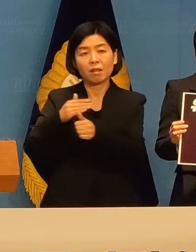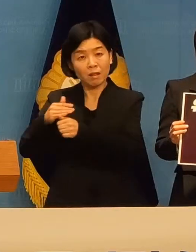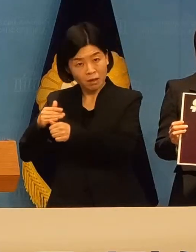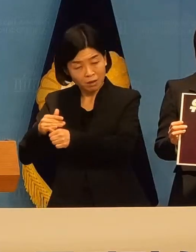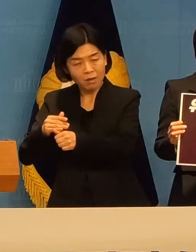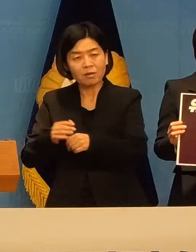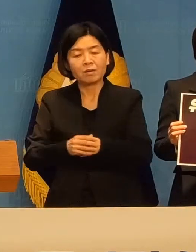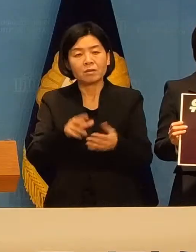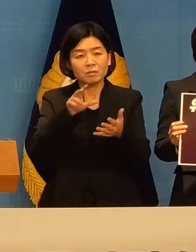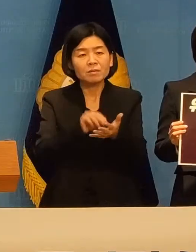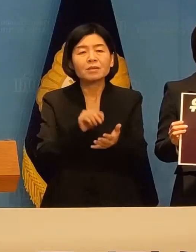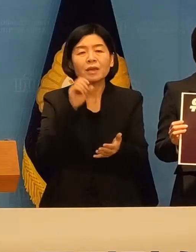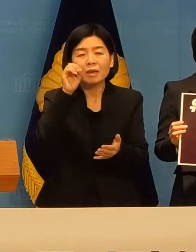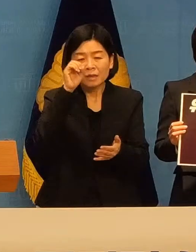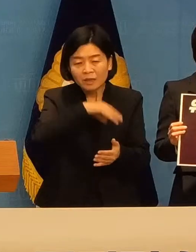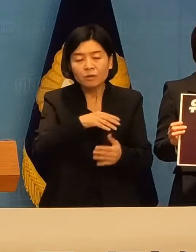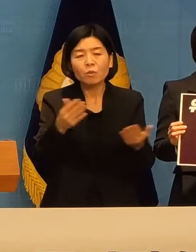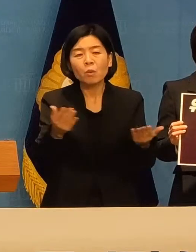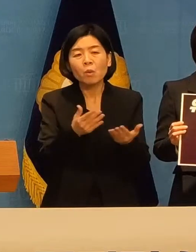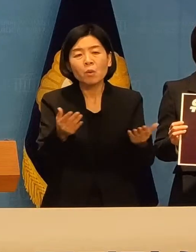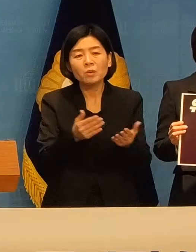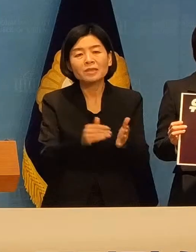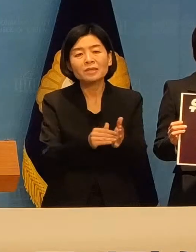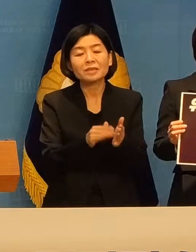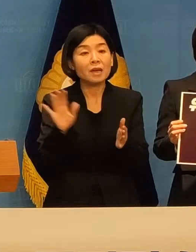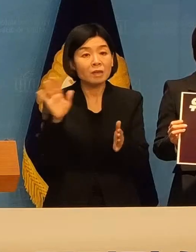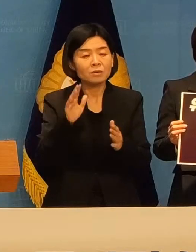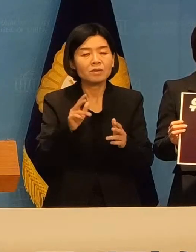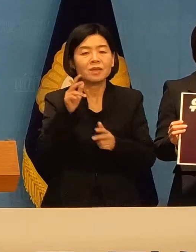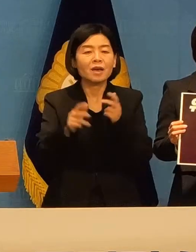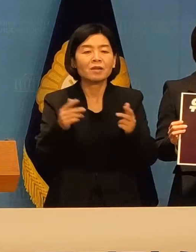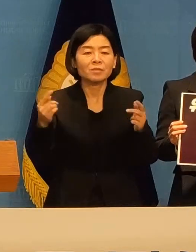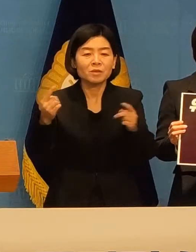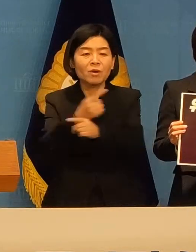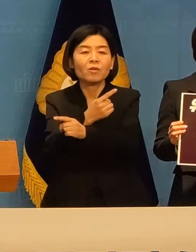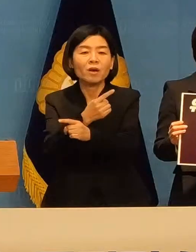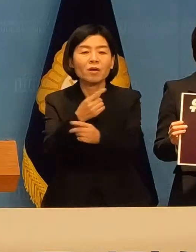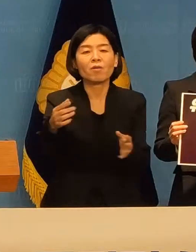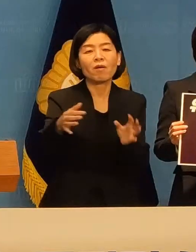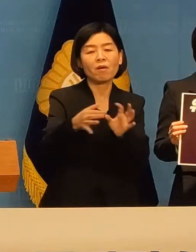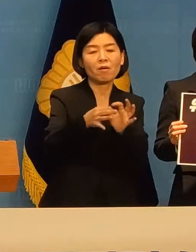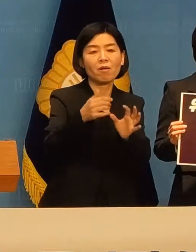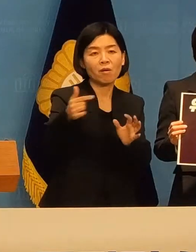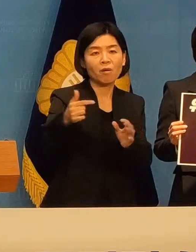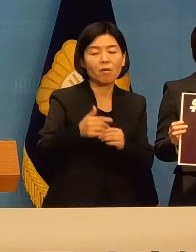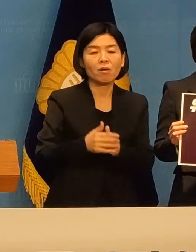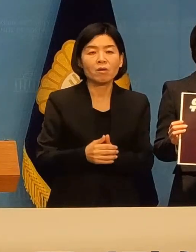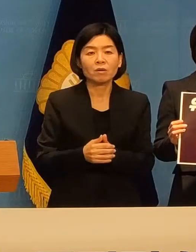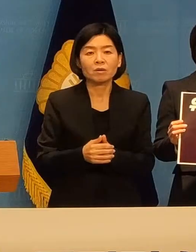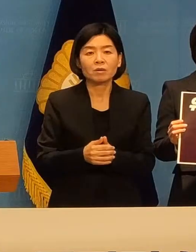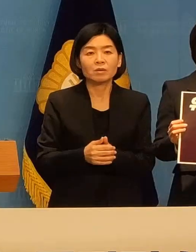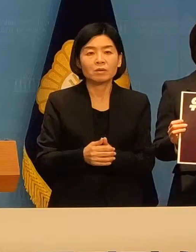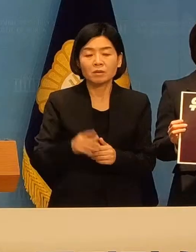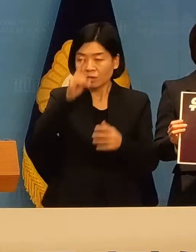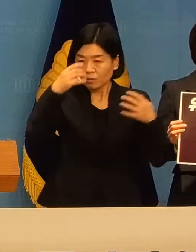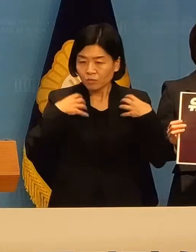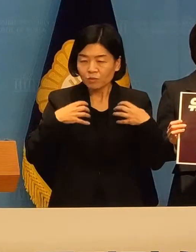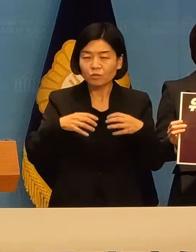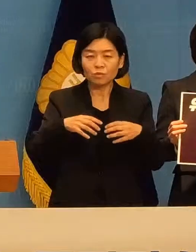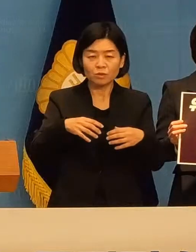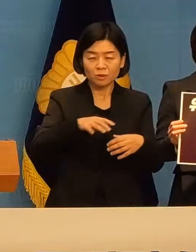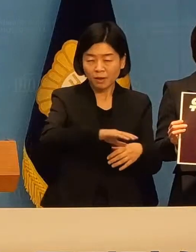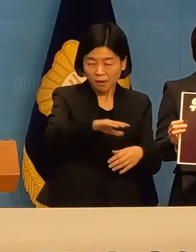문제는 단순히 노동의 문제를 넘어 산업 전환과도 긴밀히 연관되어 있습니다. 따라서 범부처적으로 대응이